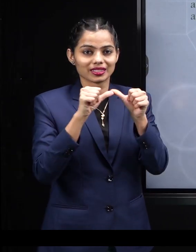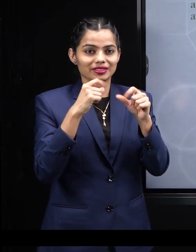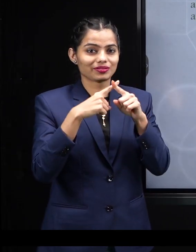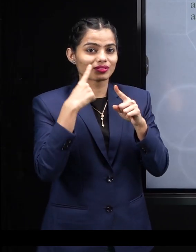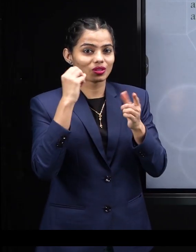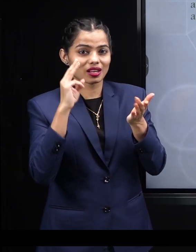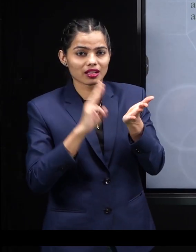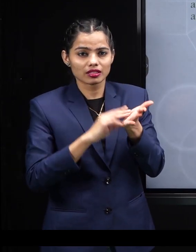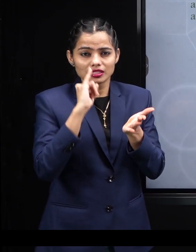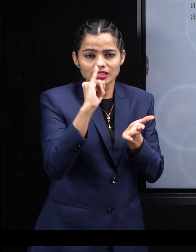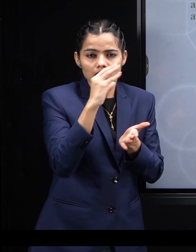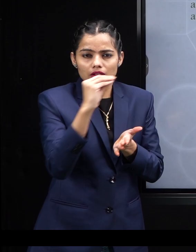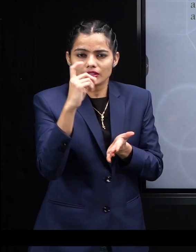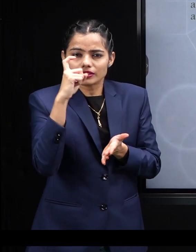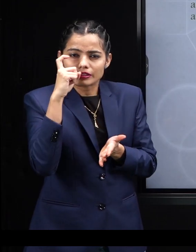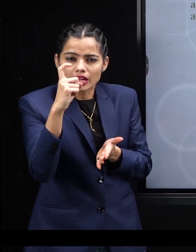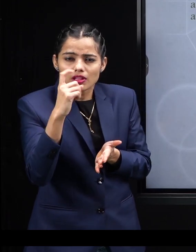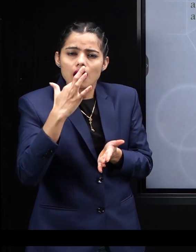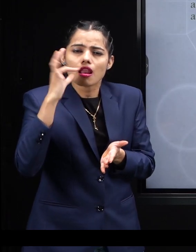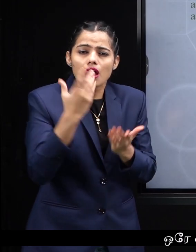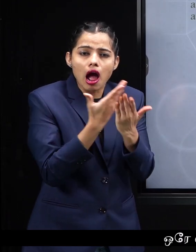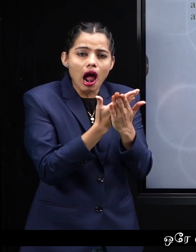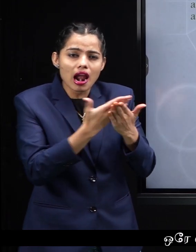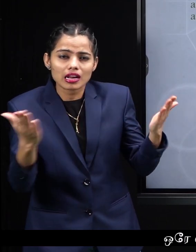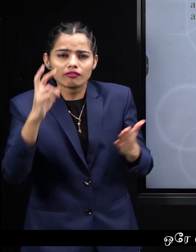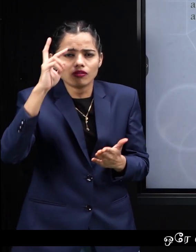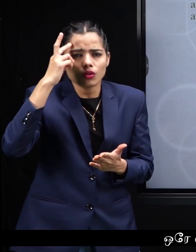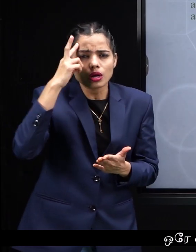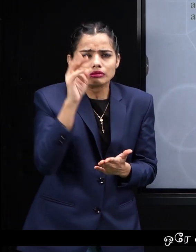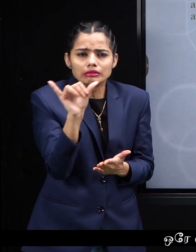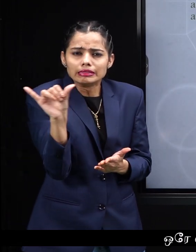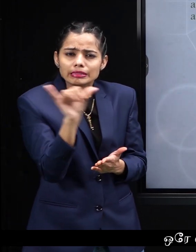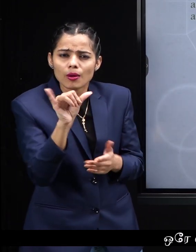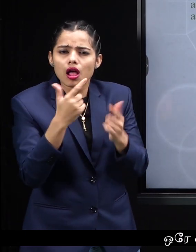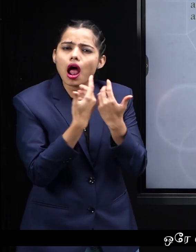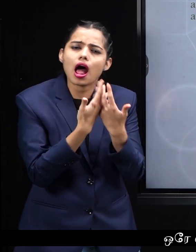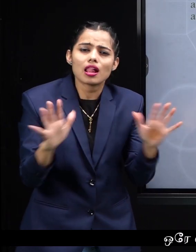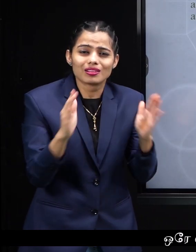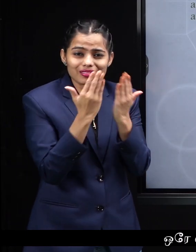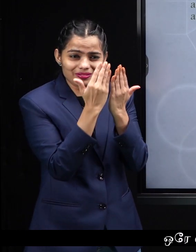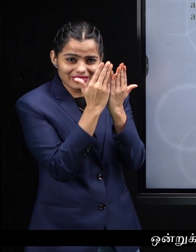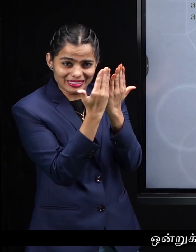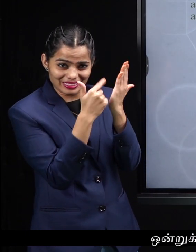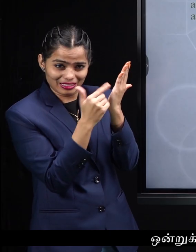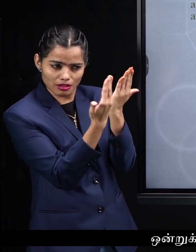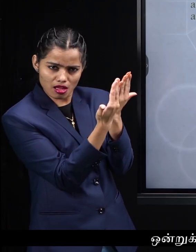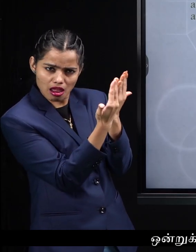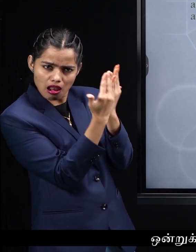கோட்பாடு 6 மற்றும் கோட்பாடு 7. ஒரே விஷயங்களில் இரட்டிப்பாக இருக்கும் விஷயங்கள் ஒன்றுக்கொன்று சமமானவை.